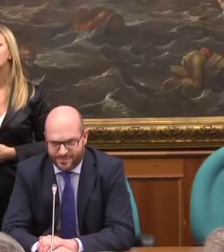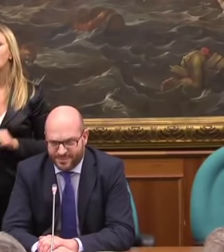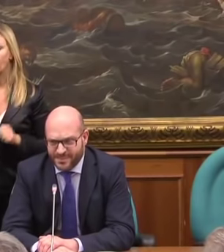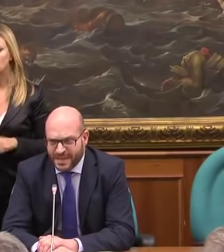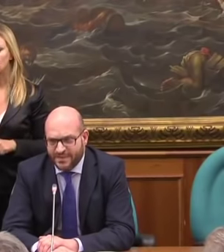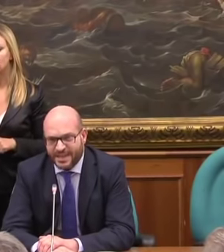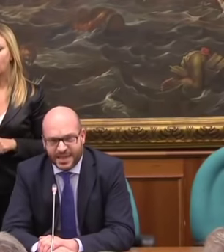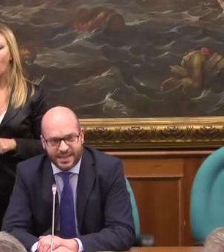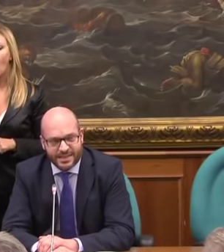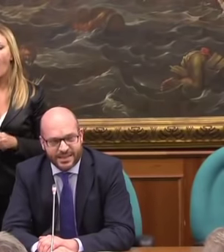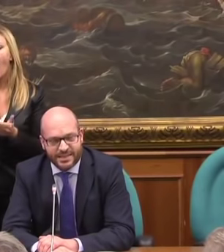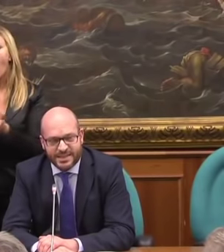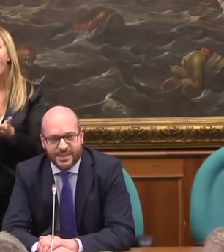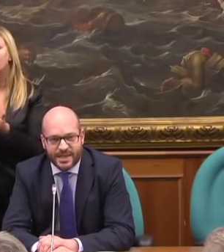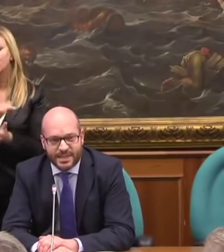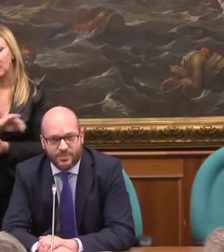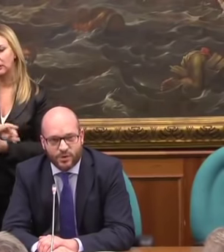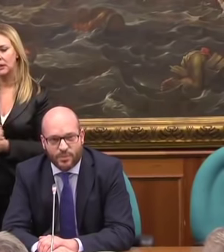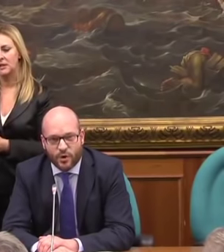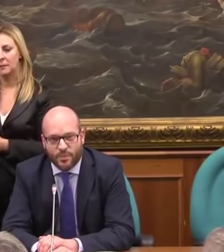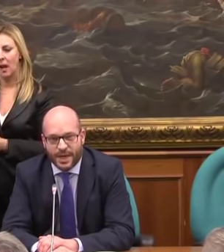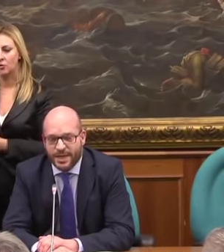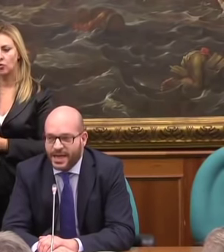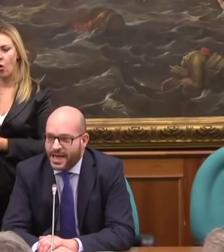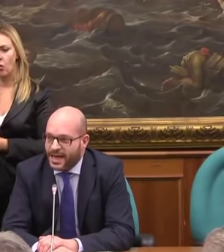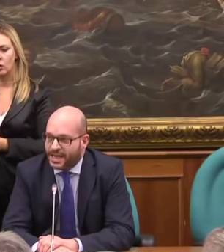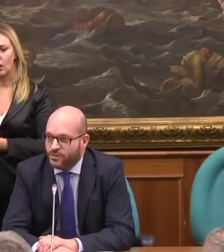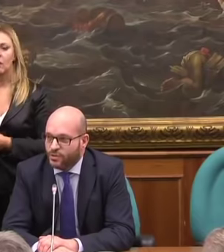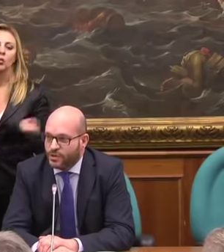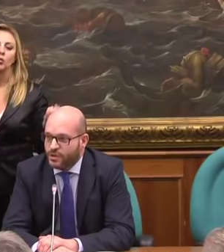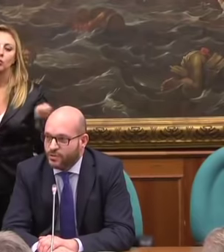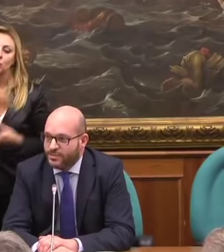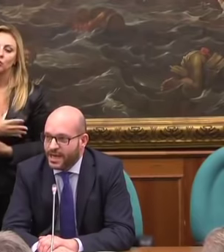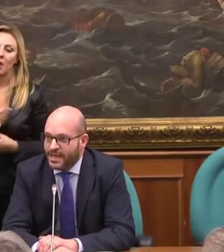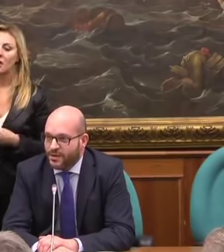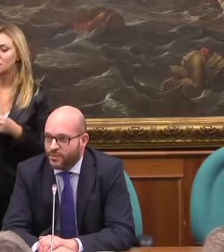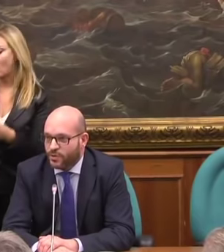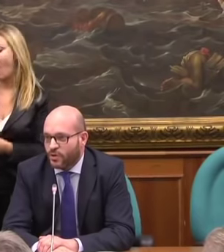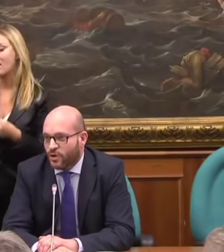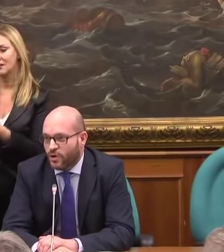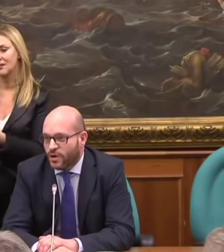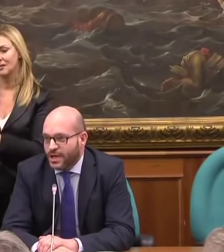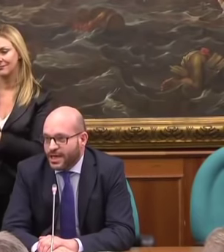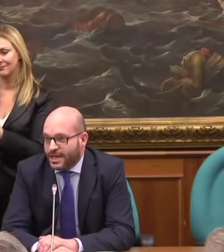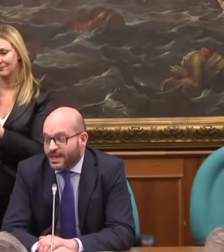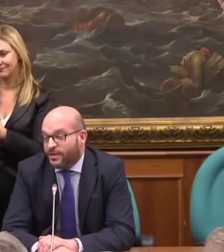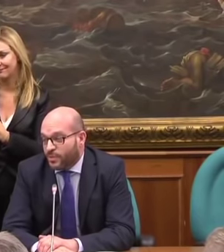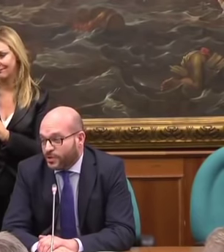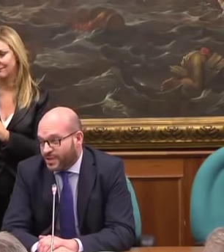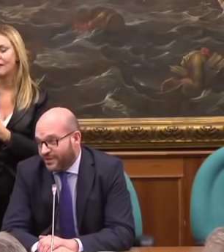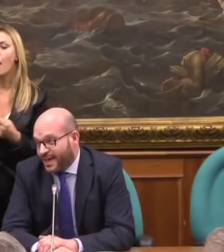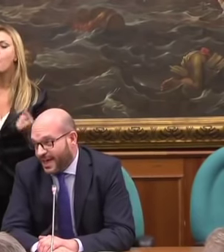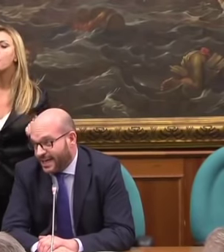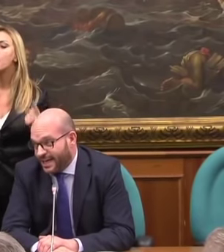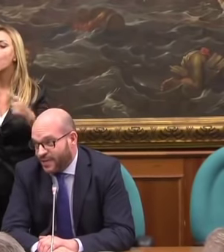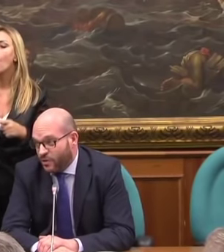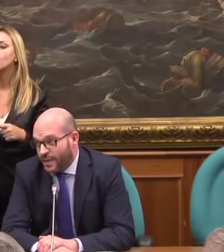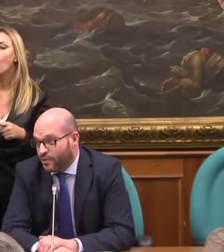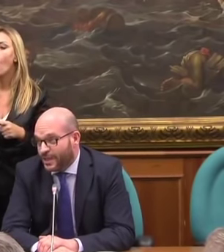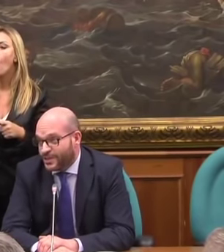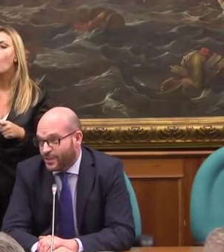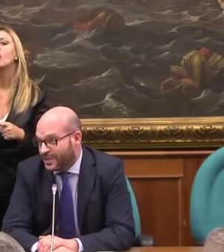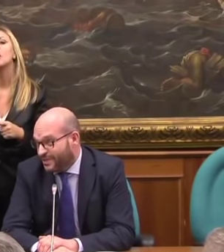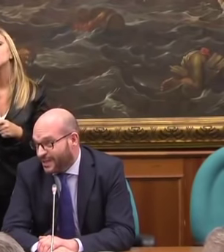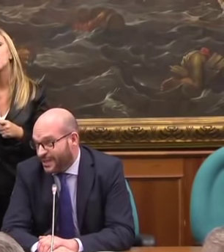possano evitare di essere discriminati, purtroppo come è accaduto negli ultimi anni. È un protocollo che credo possa servire anche